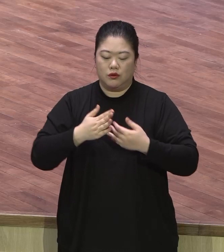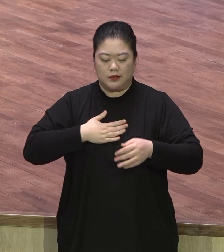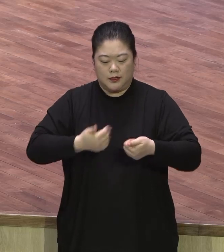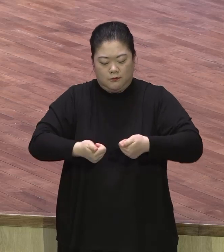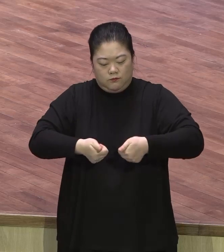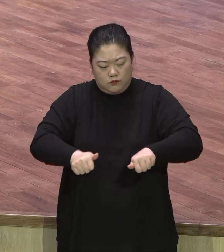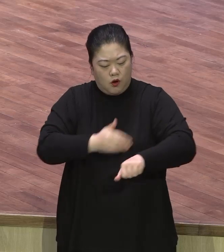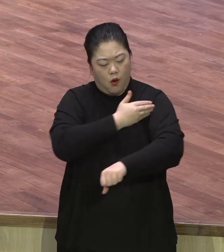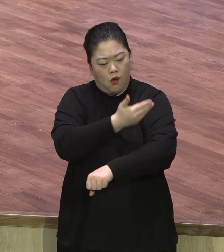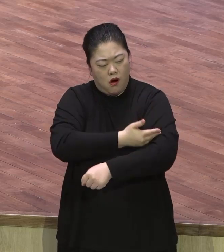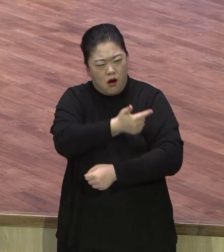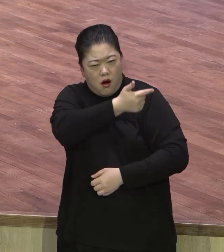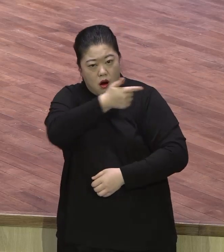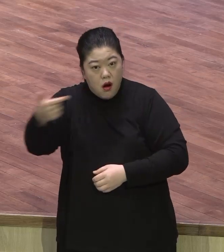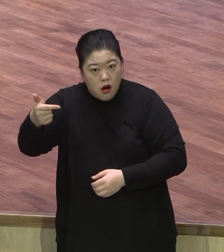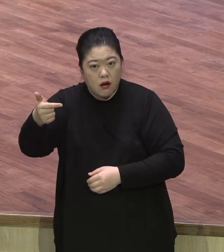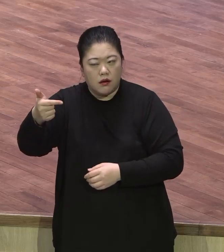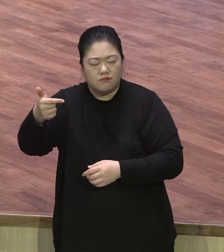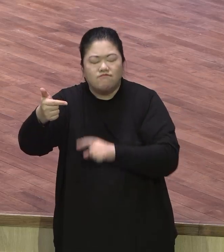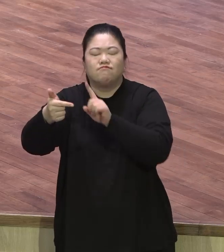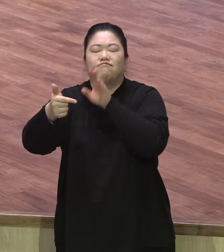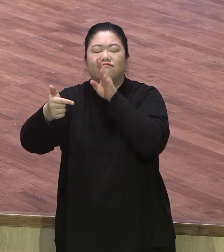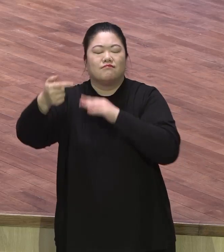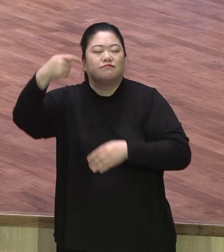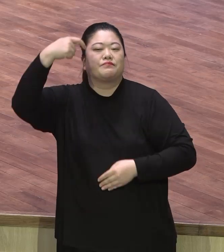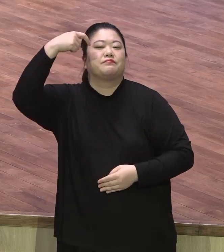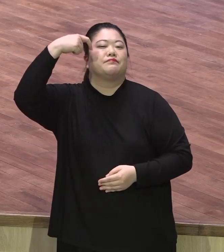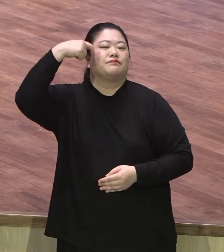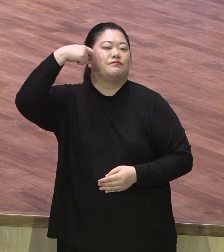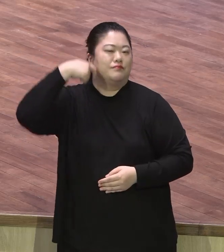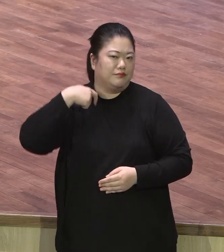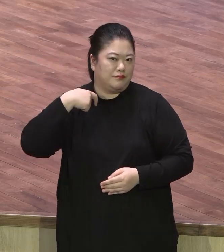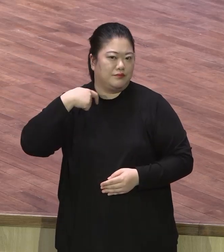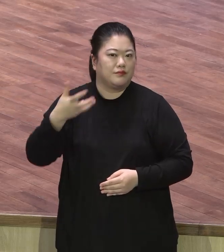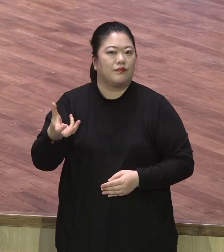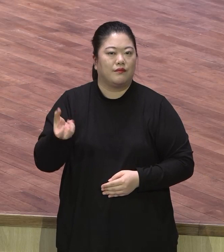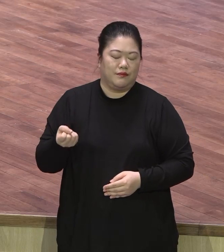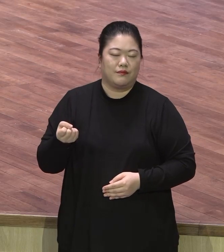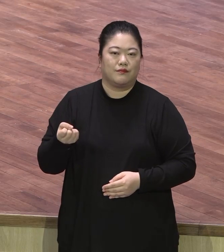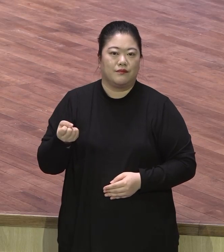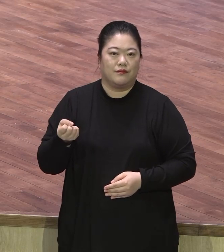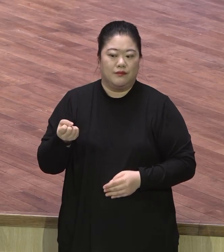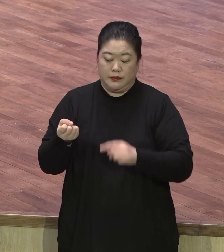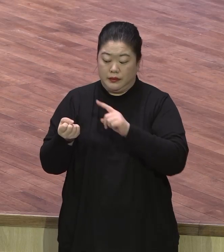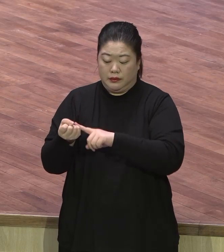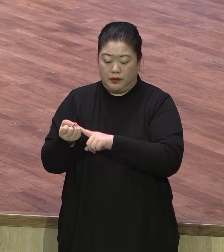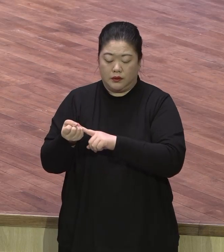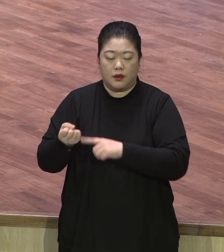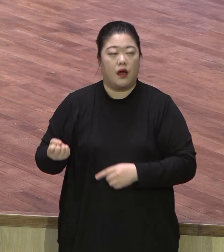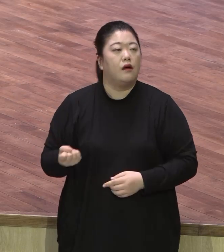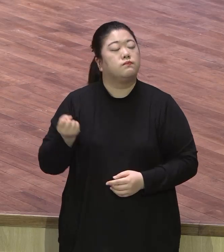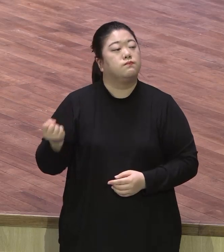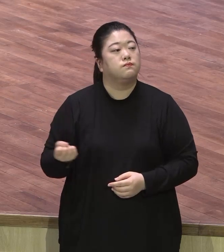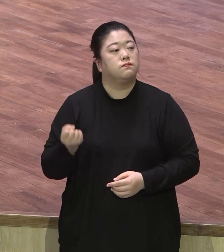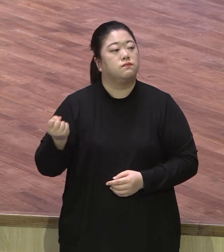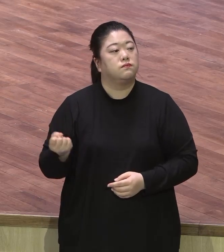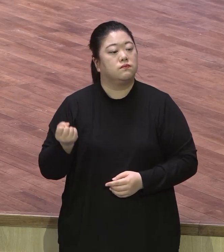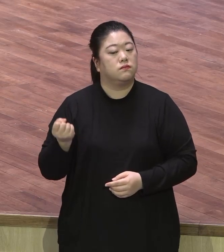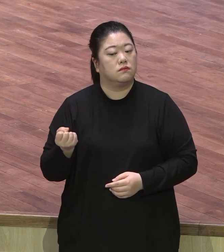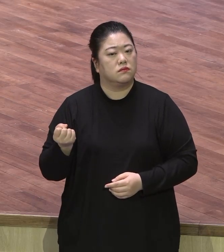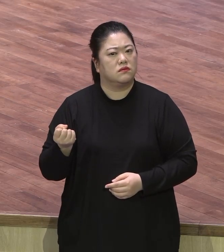이것을 인식하고 사실적으로 삶 속에서 맛보는 것이